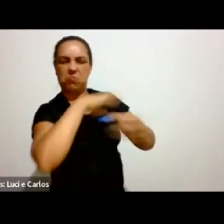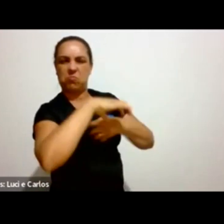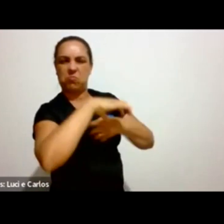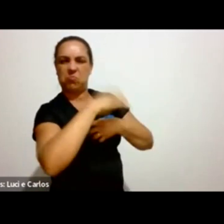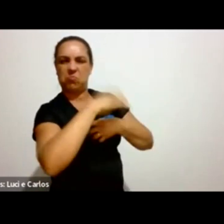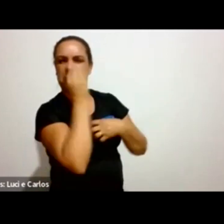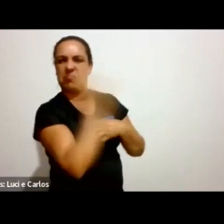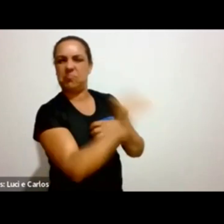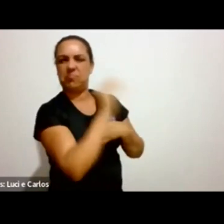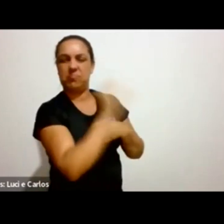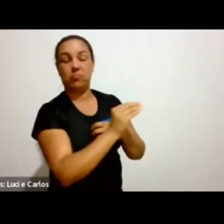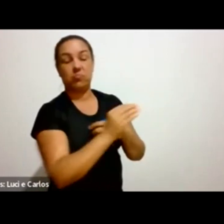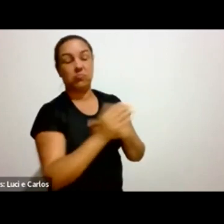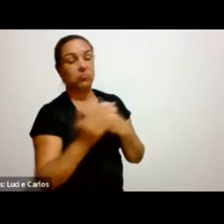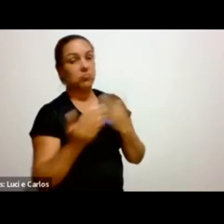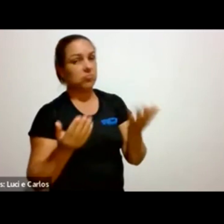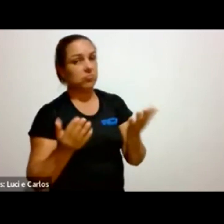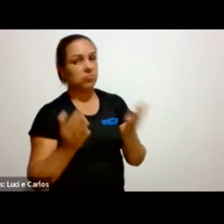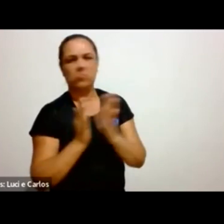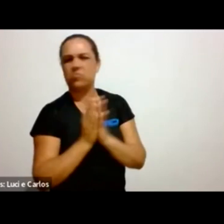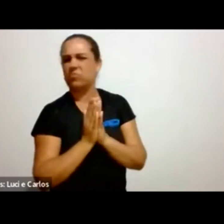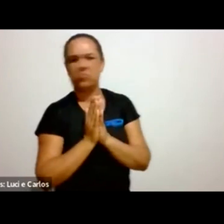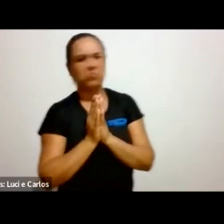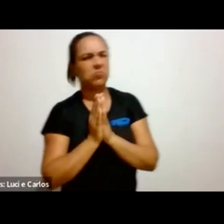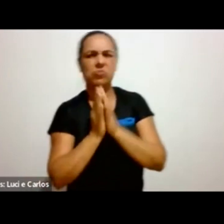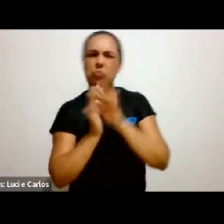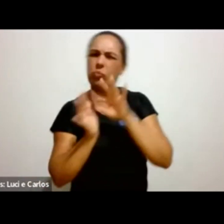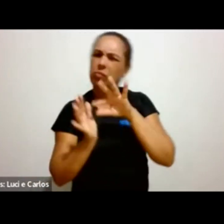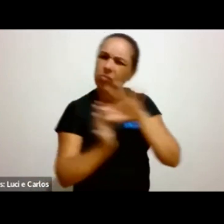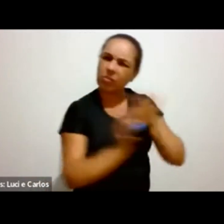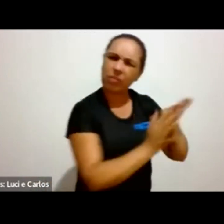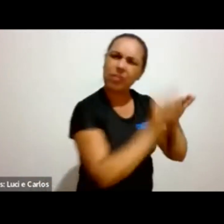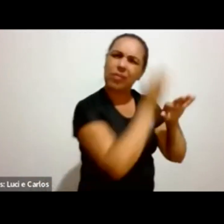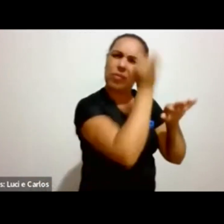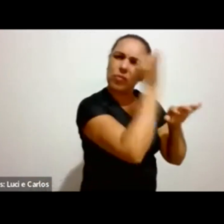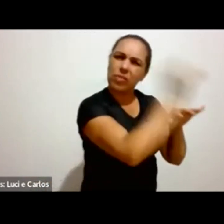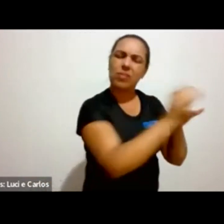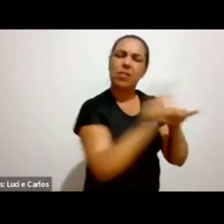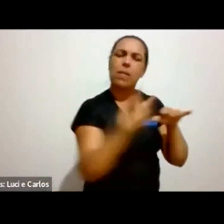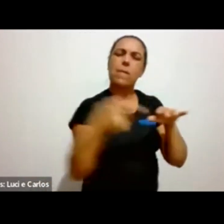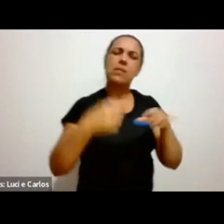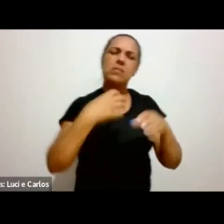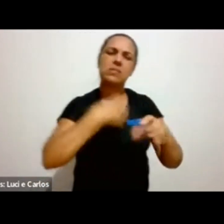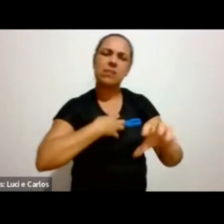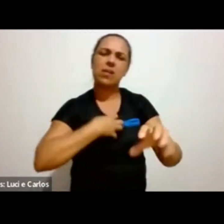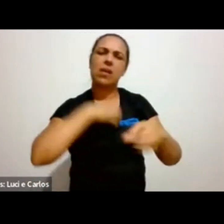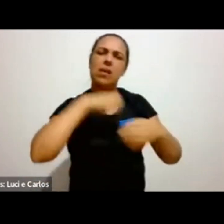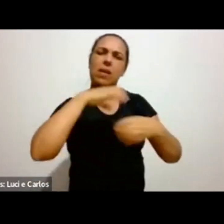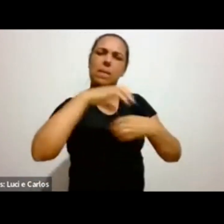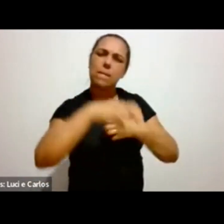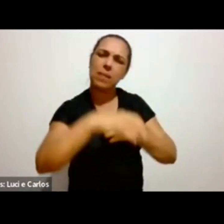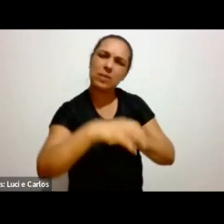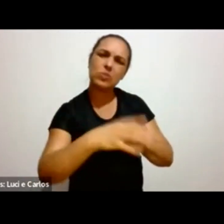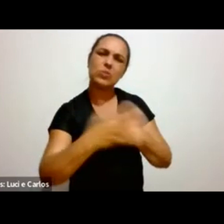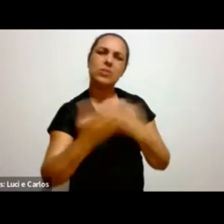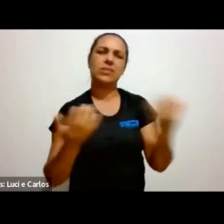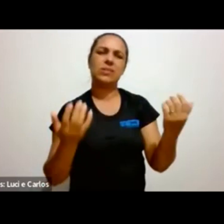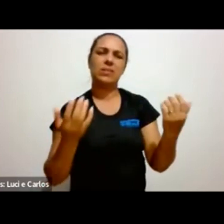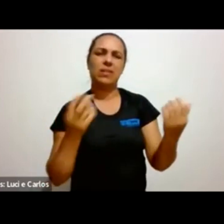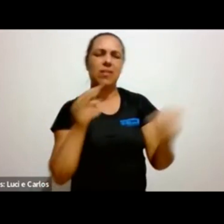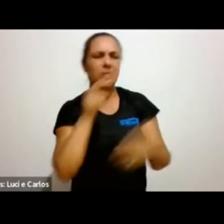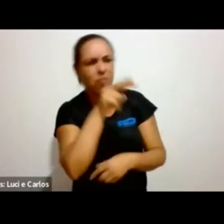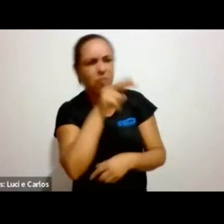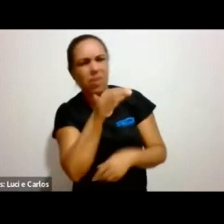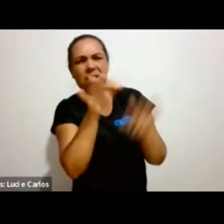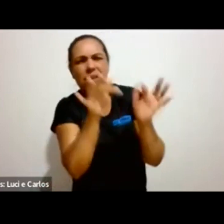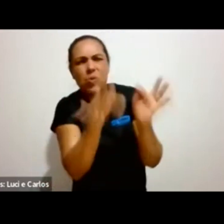que não temos esse problema, possamos aprender a ter empatia e também nos compadecermos e saber que essa pessoa